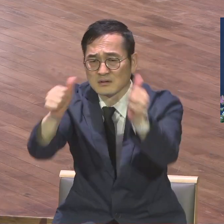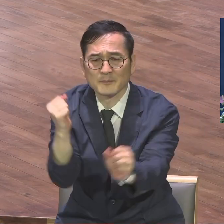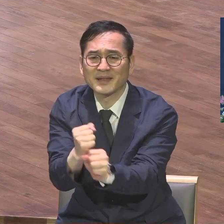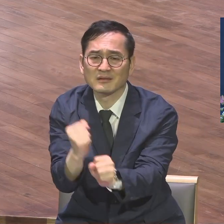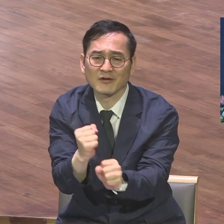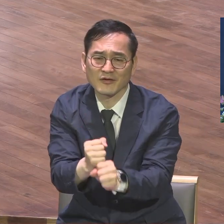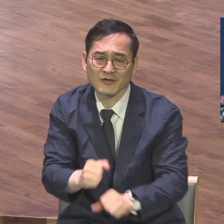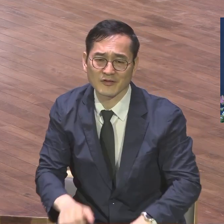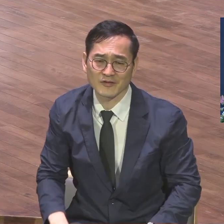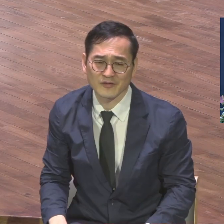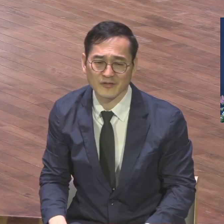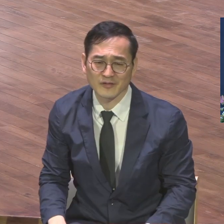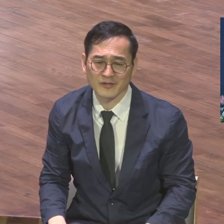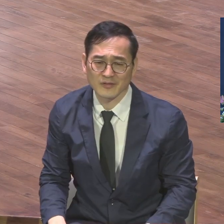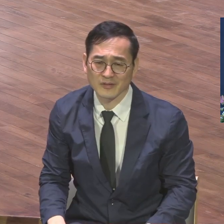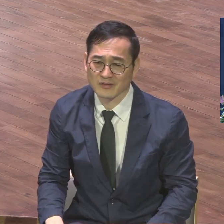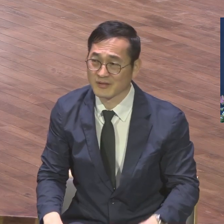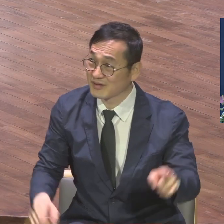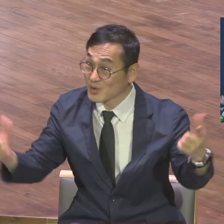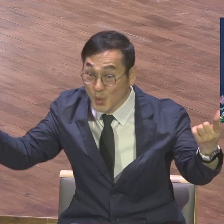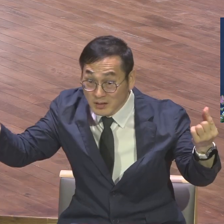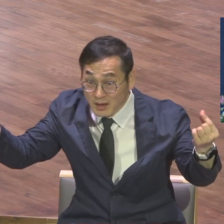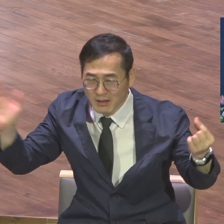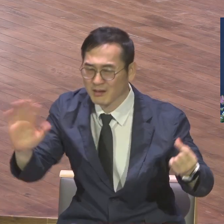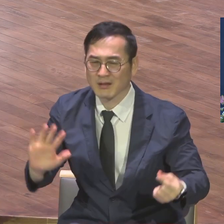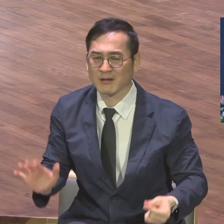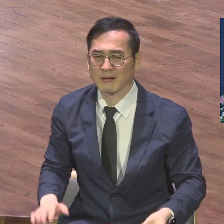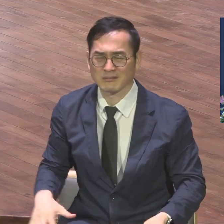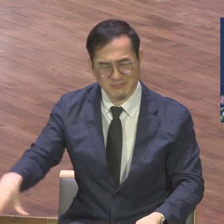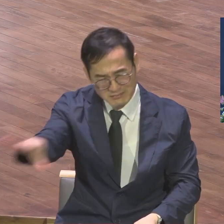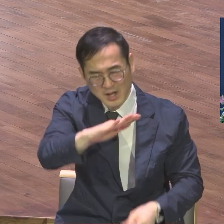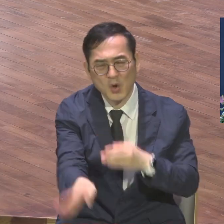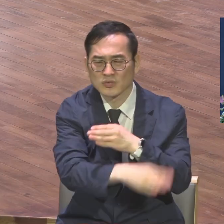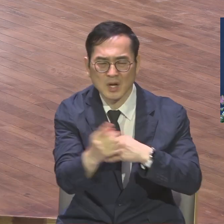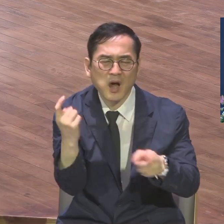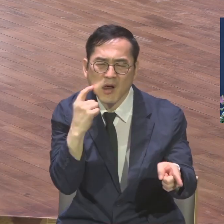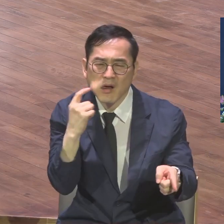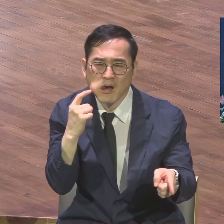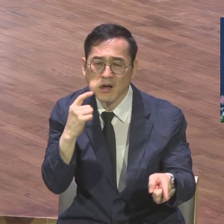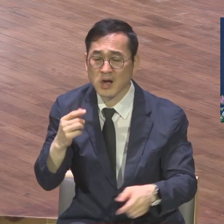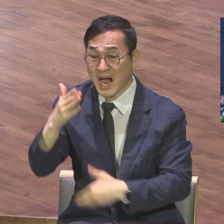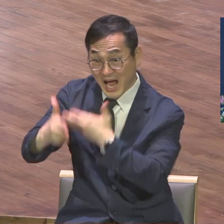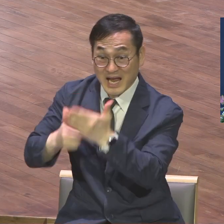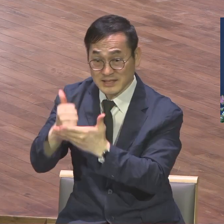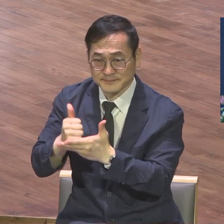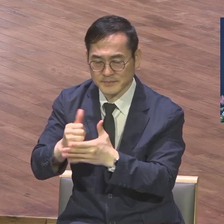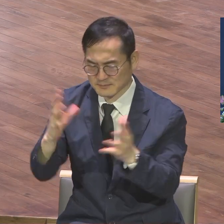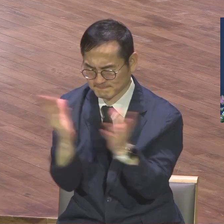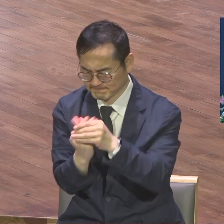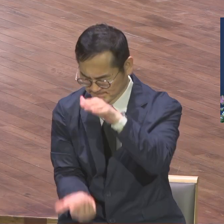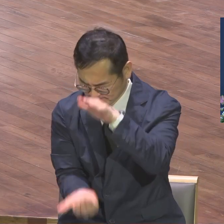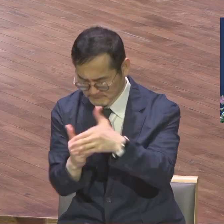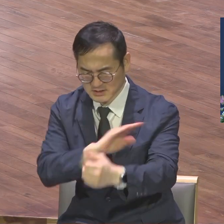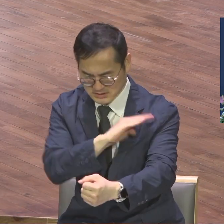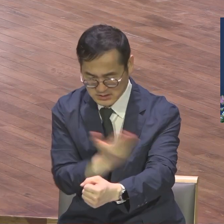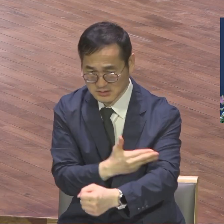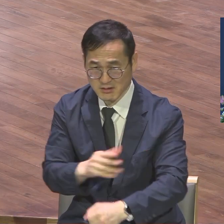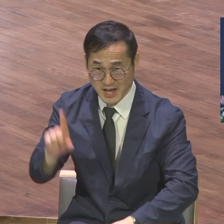말을 강조하는 겁니다. 나밖에 신이 없다라는 말을 강조하는 거예요. 나머지 다 귀신이에요. 그게 다.